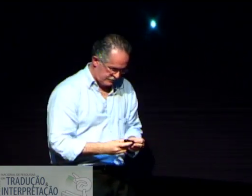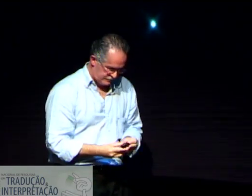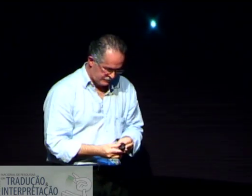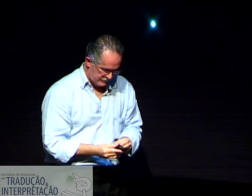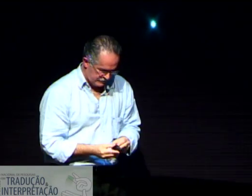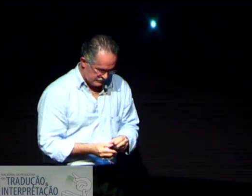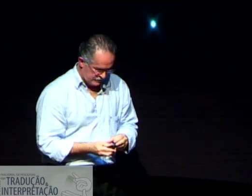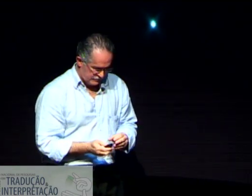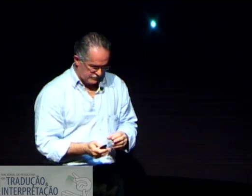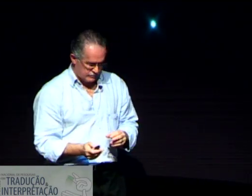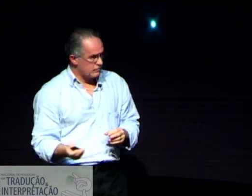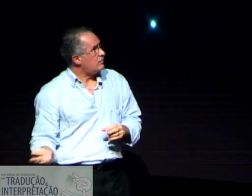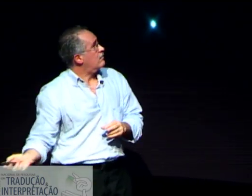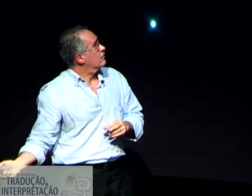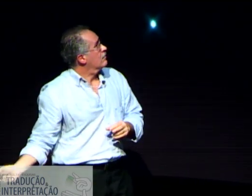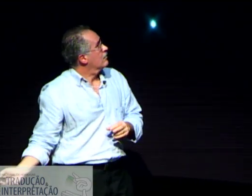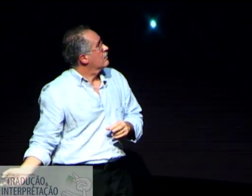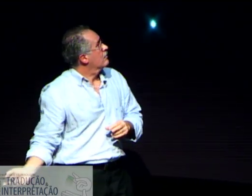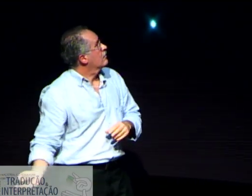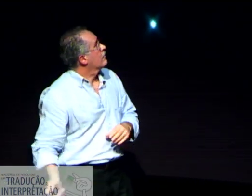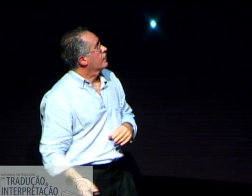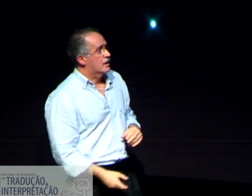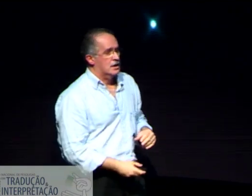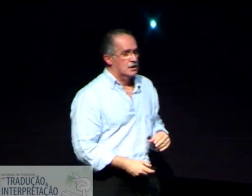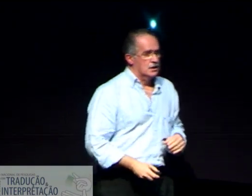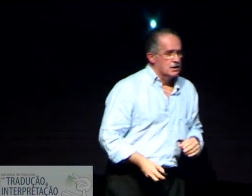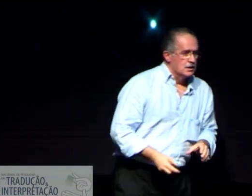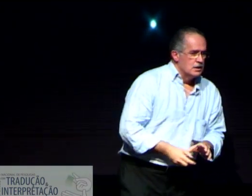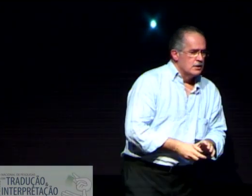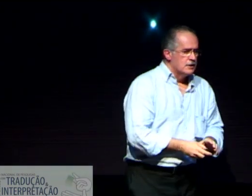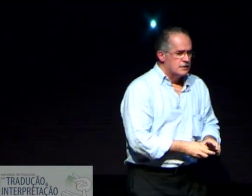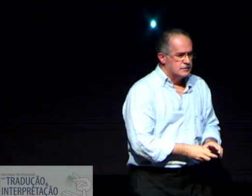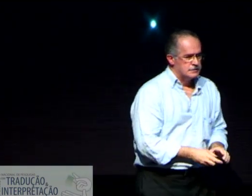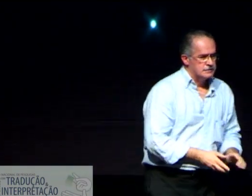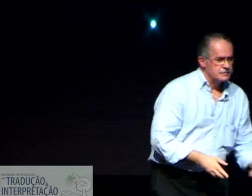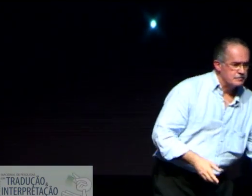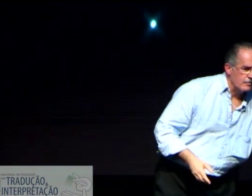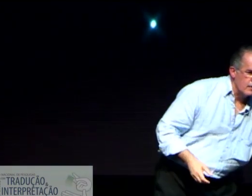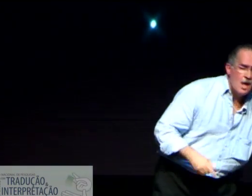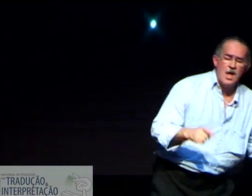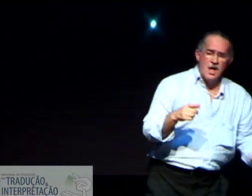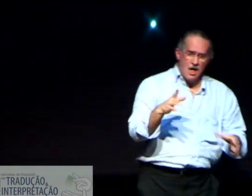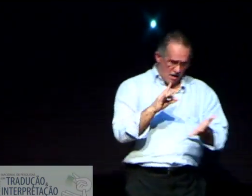projeto de mestrado através desses aplicativos de tradução automática.